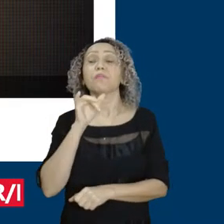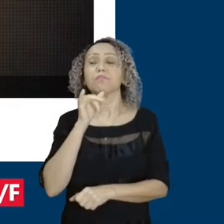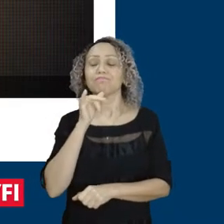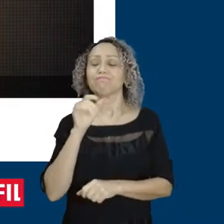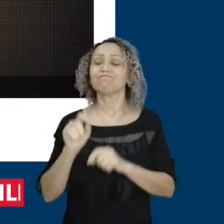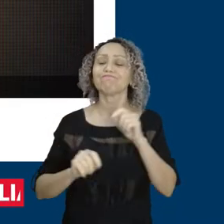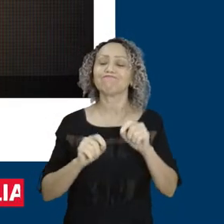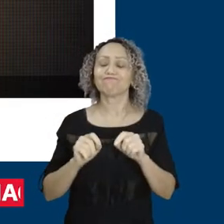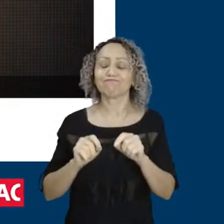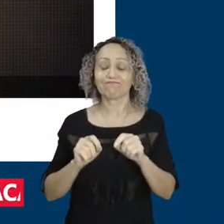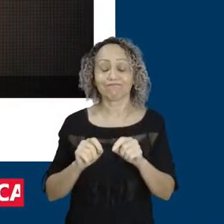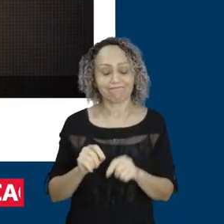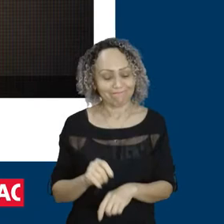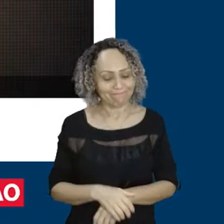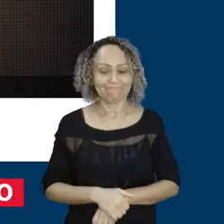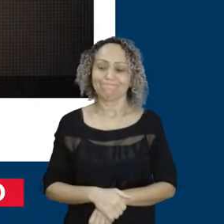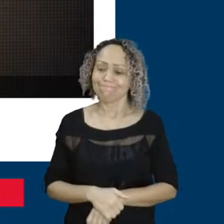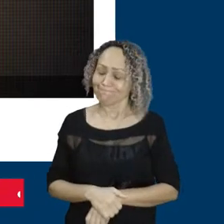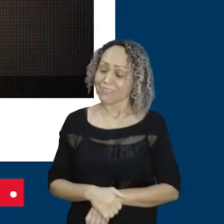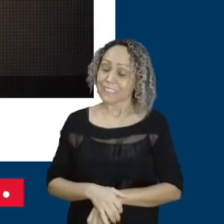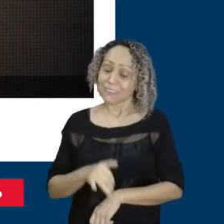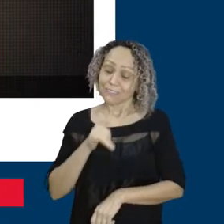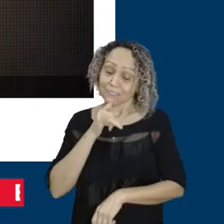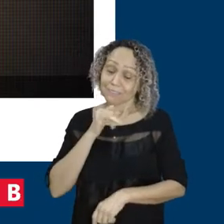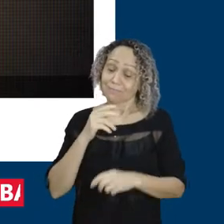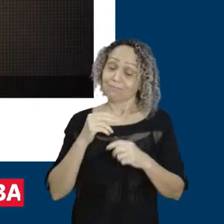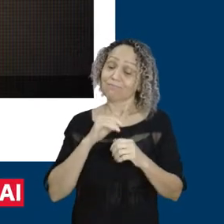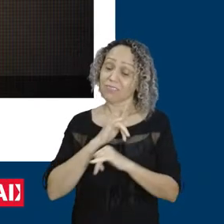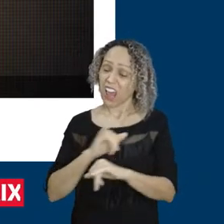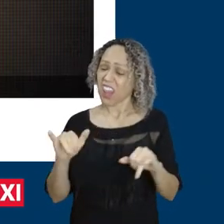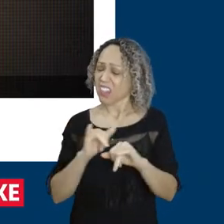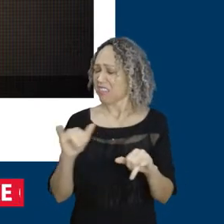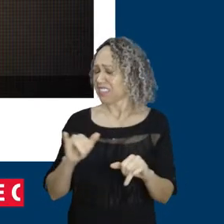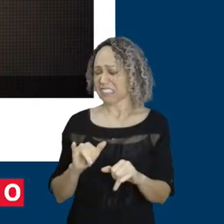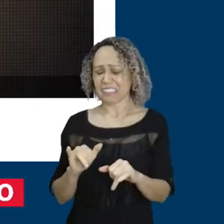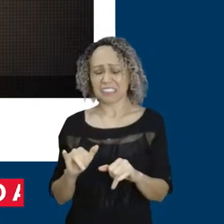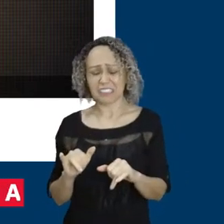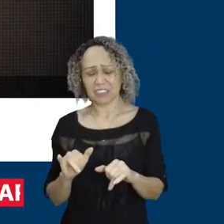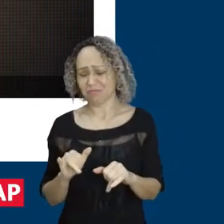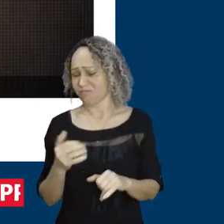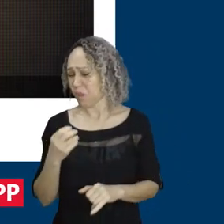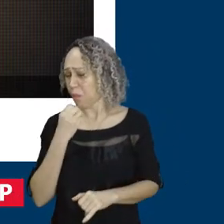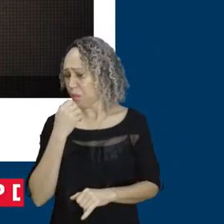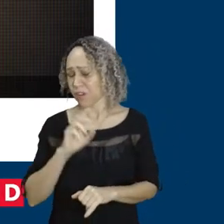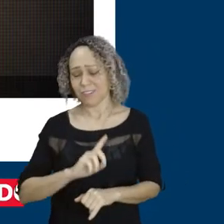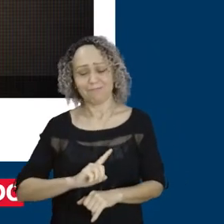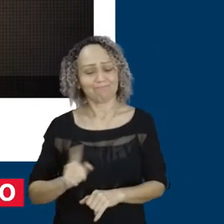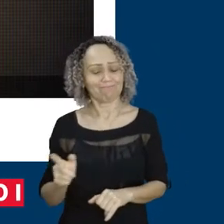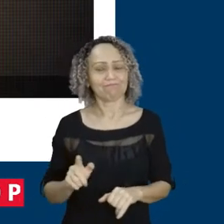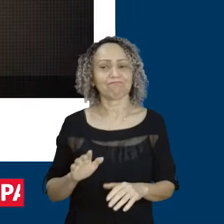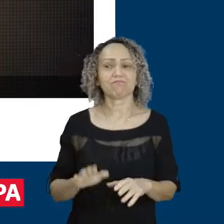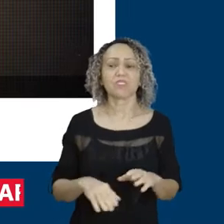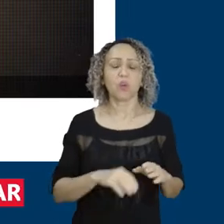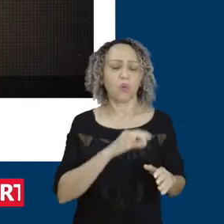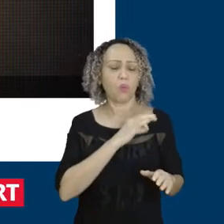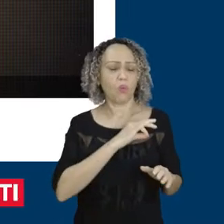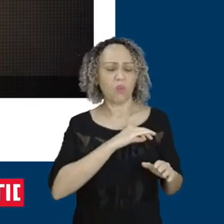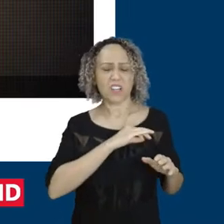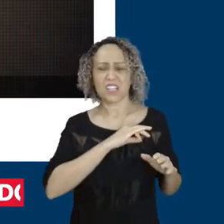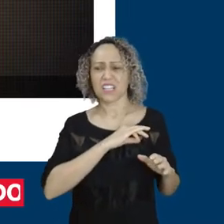Infelizmente, Amanda, as notícias não são as melhores. É o massacre da perda de renda, do achatamento salarial,